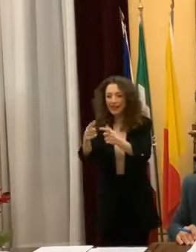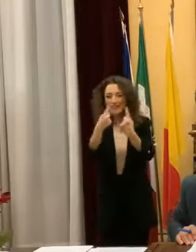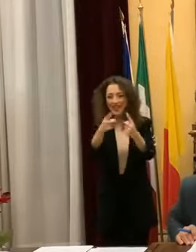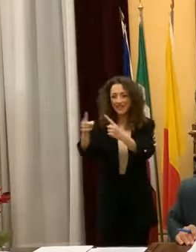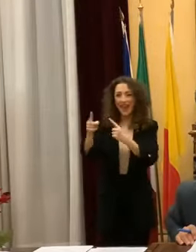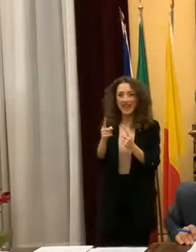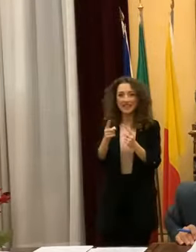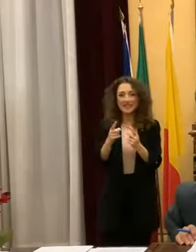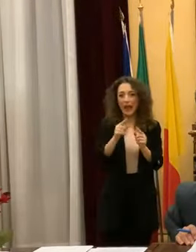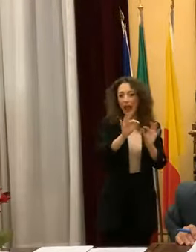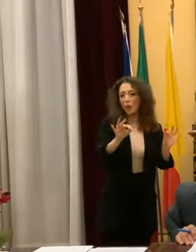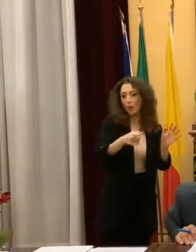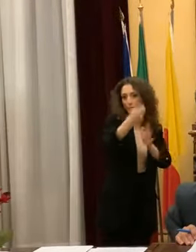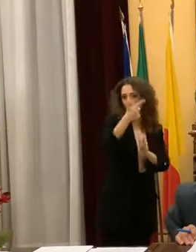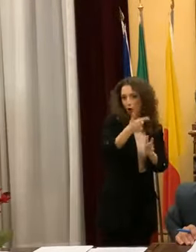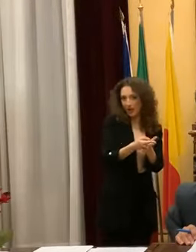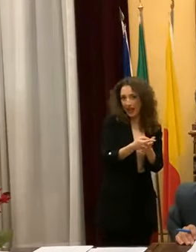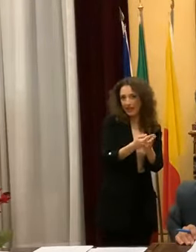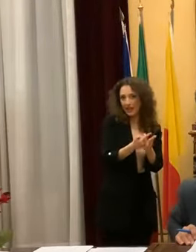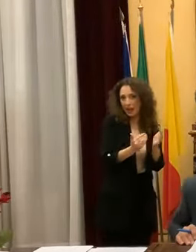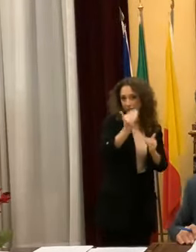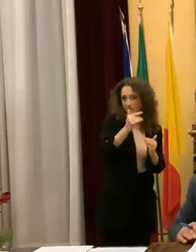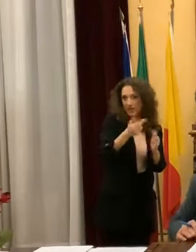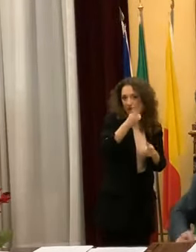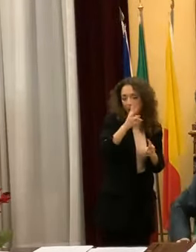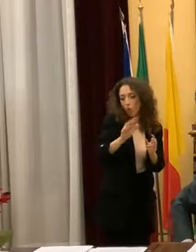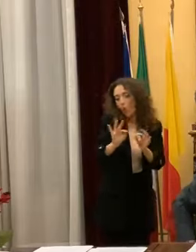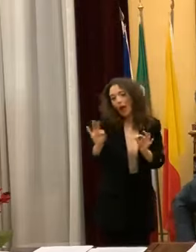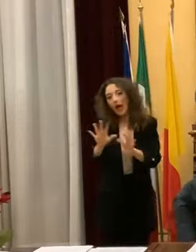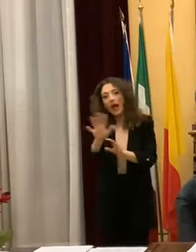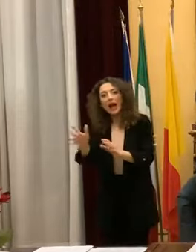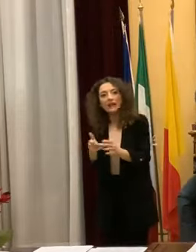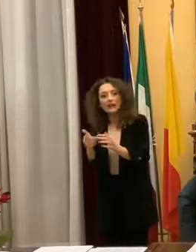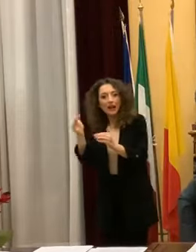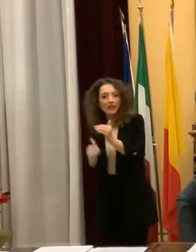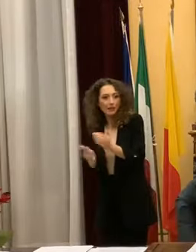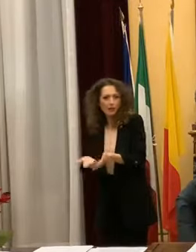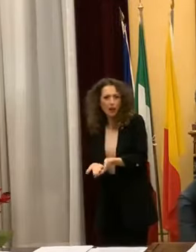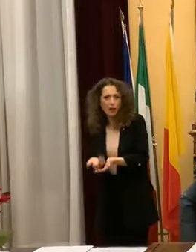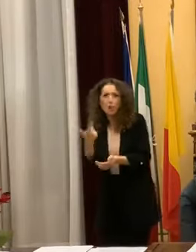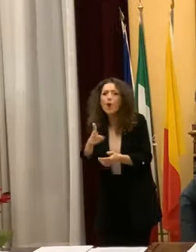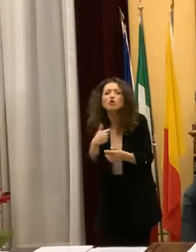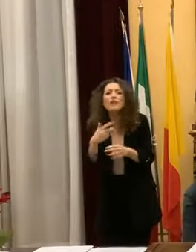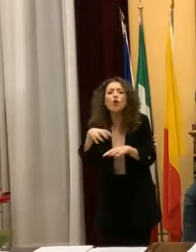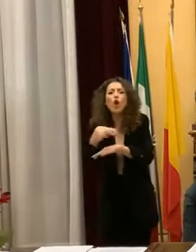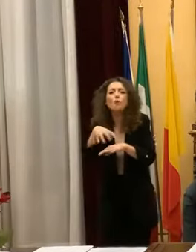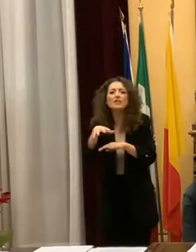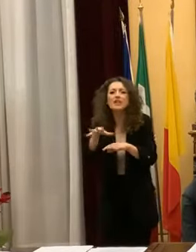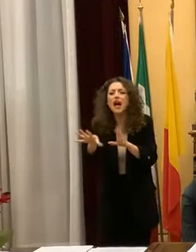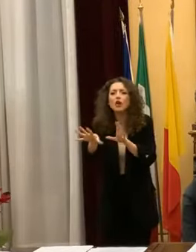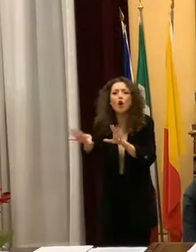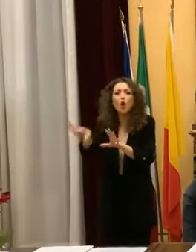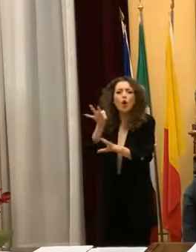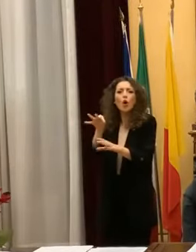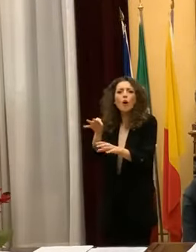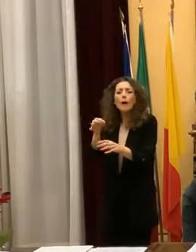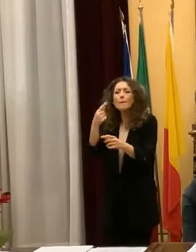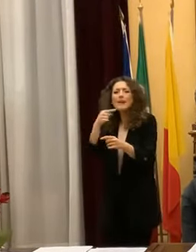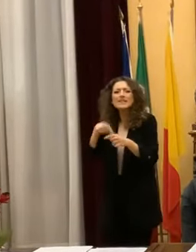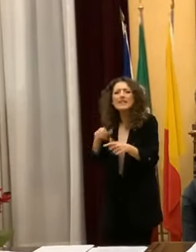Perché quando hai nominato il commissario a Palermo non hai provveduto a nominarlo a Messina? Questo dovrai spiegare tu, Razza, il